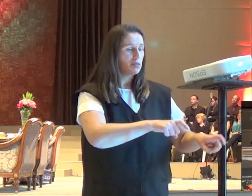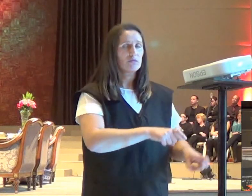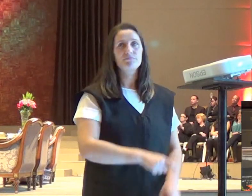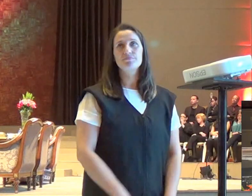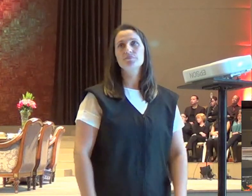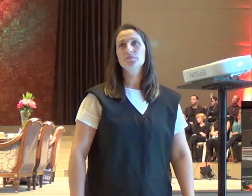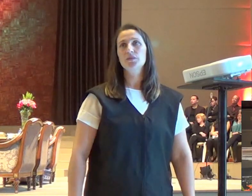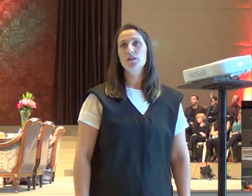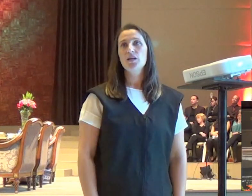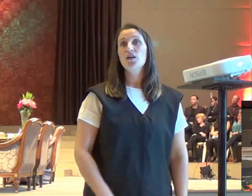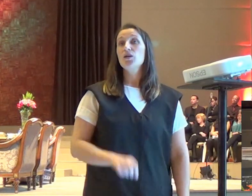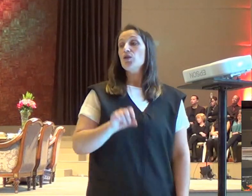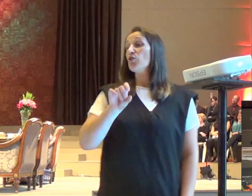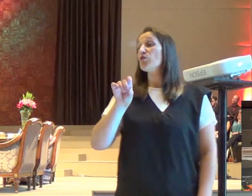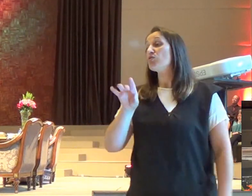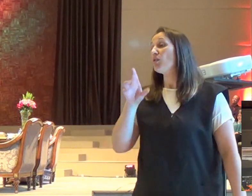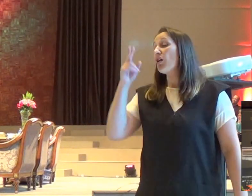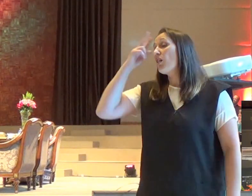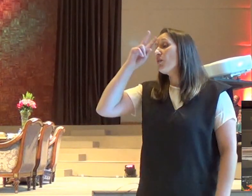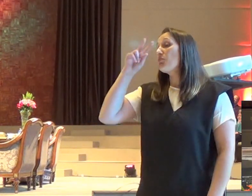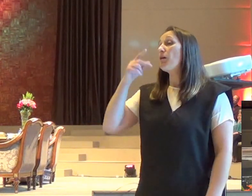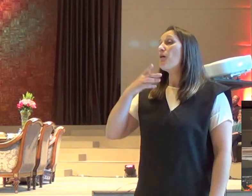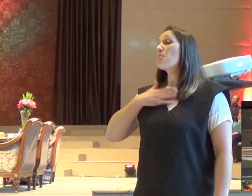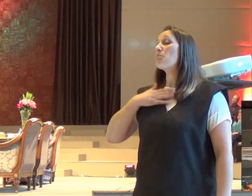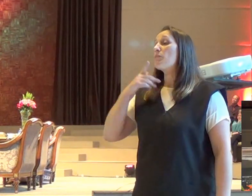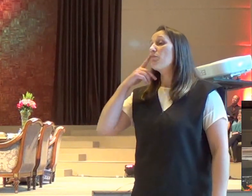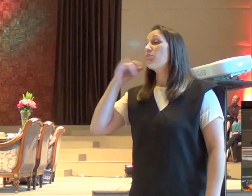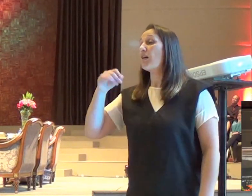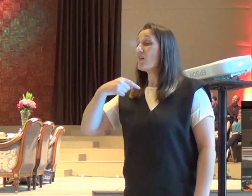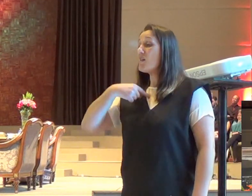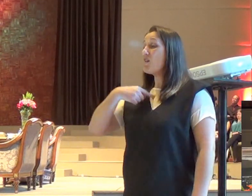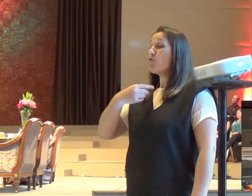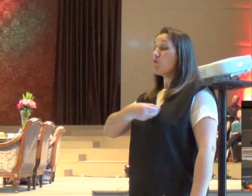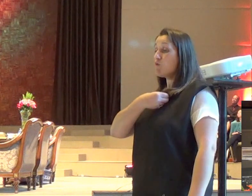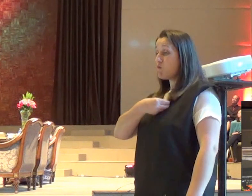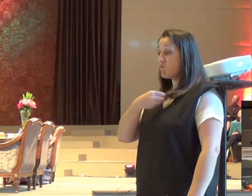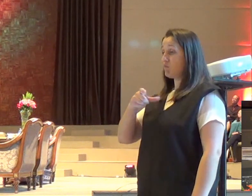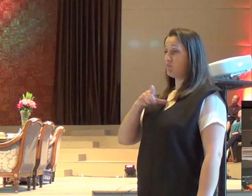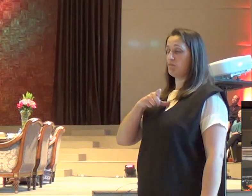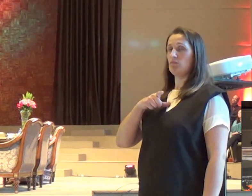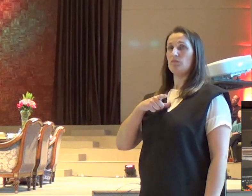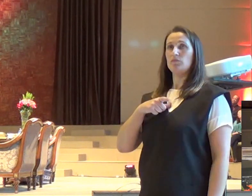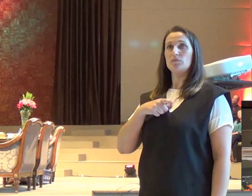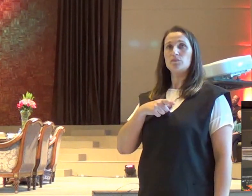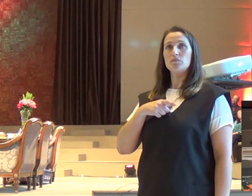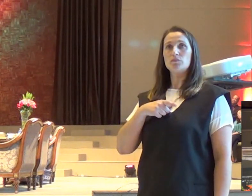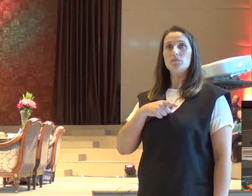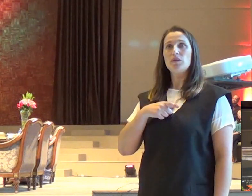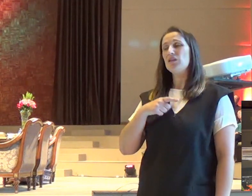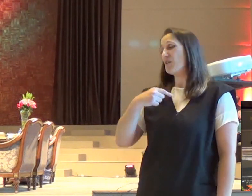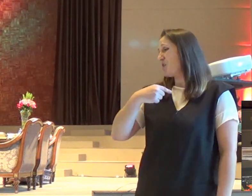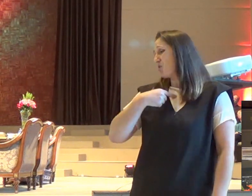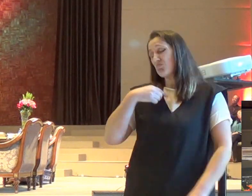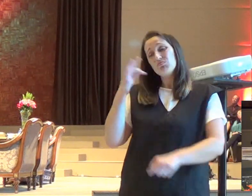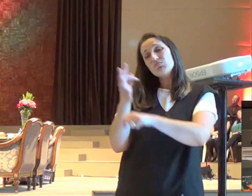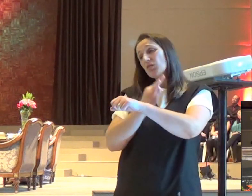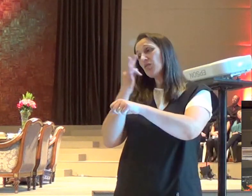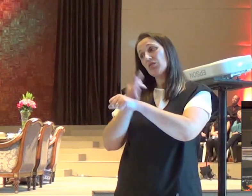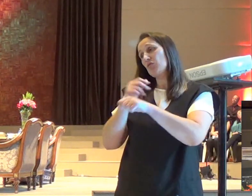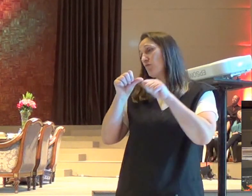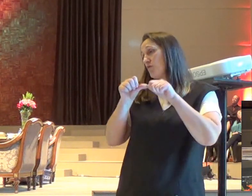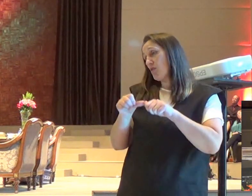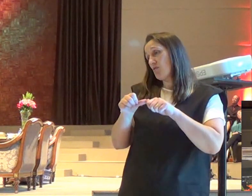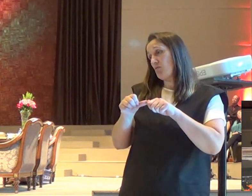lembrar que eu estou aqui e dizer para o meu pai que eu estou vivo, se ele quiser me matar, que me mate, mas eu não aguento mais ficar aqui,